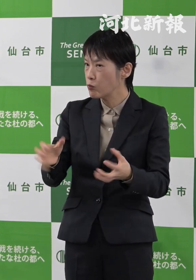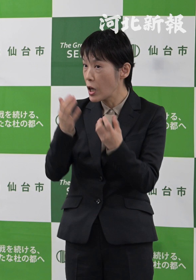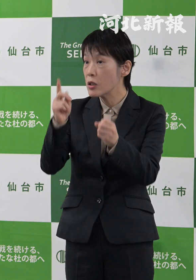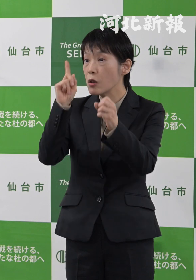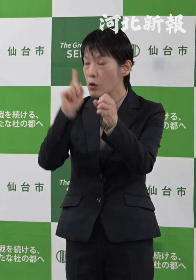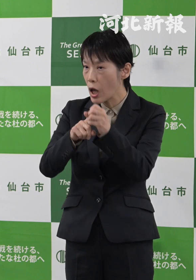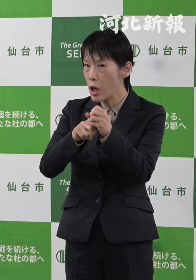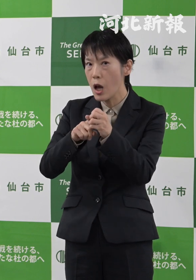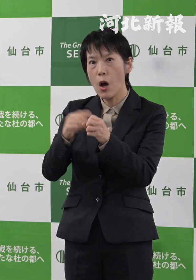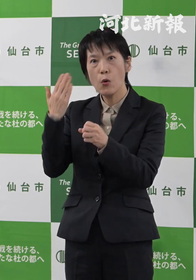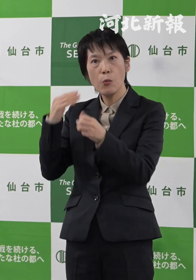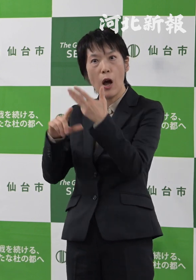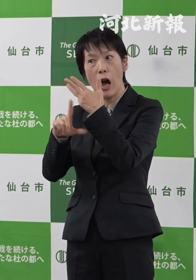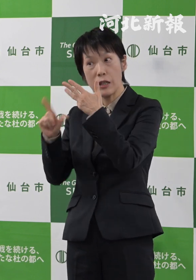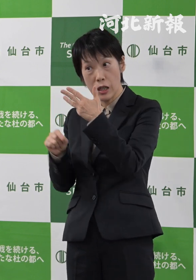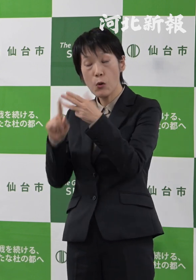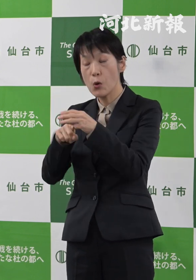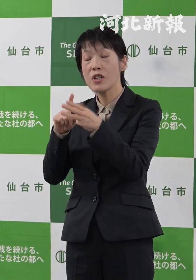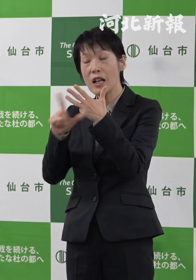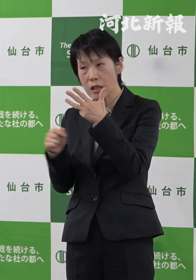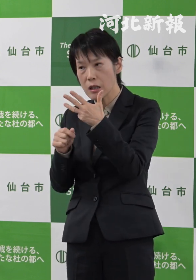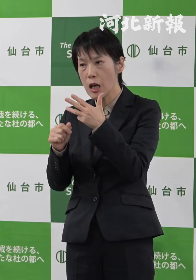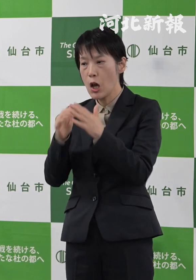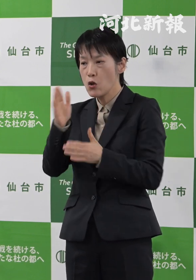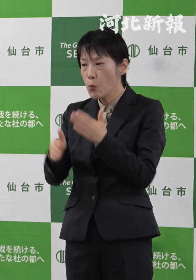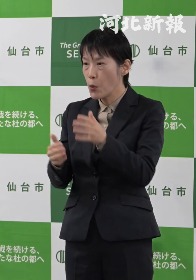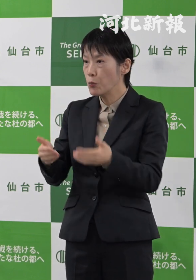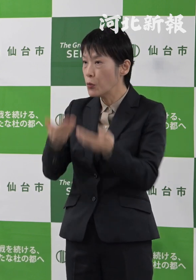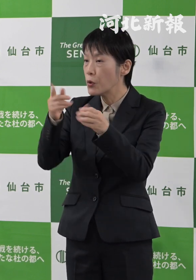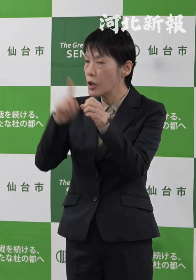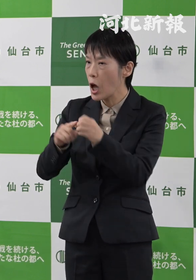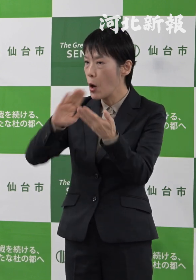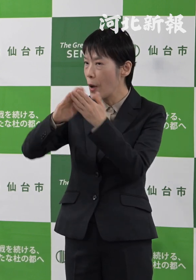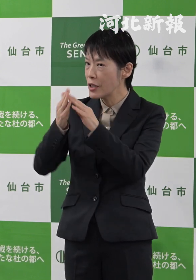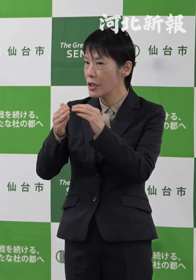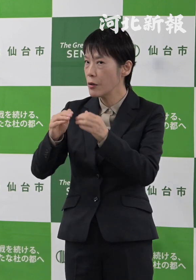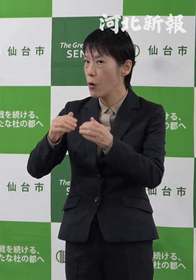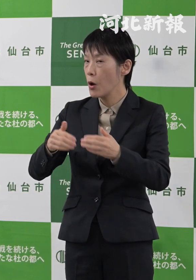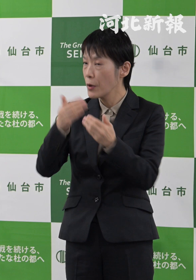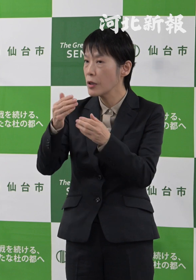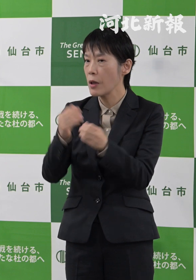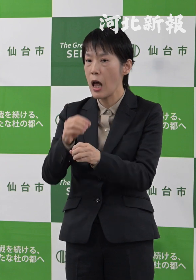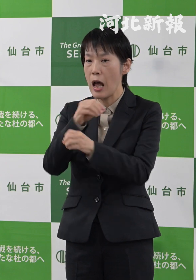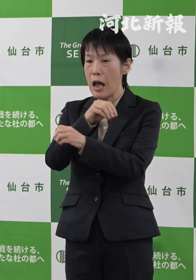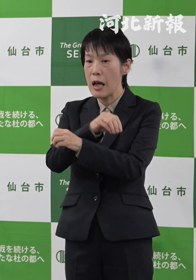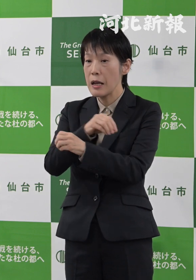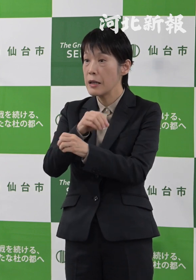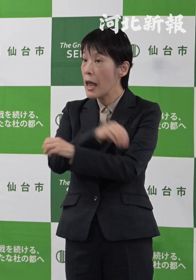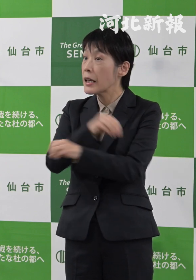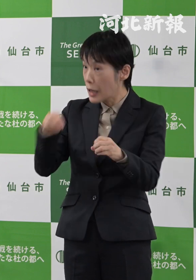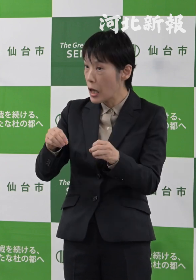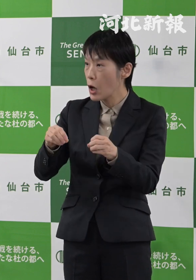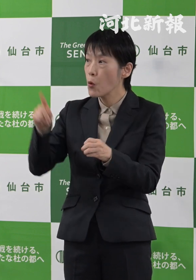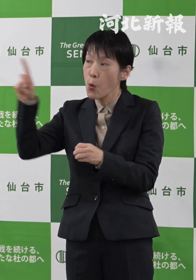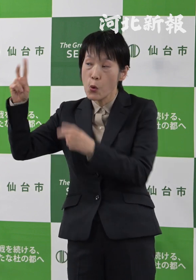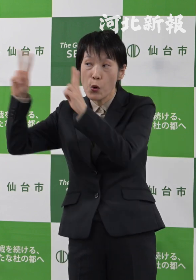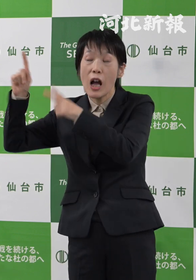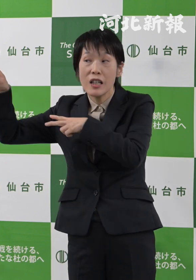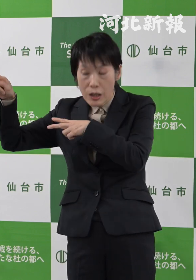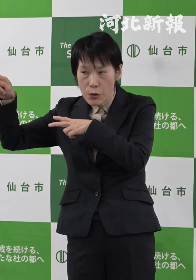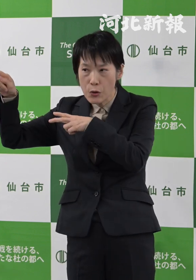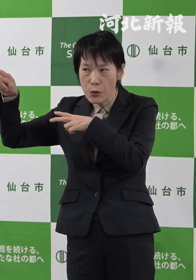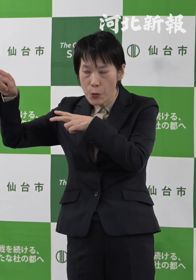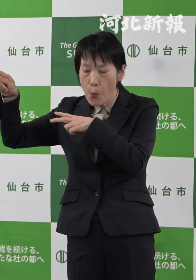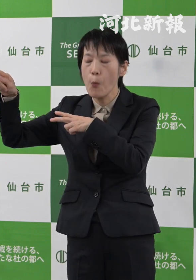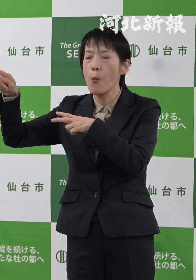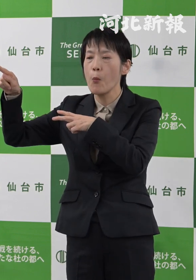けて今年の8月スポーツ振興を通じた町の活性化に関する連携協定をゼビオホールディング